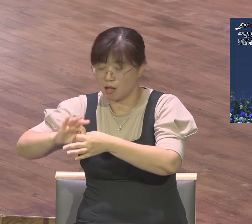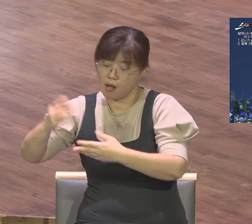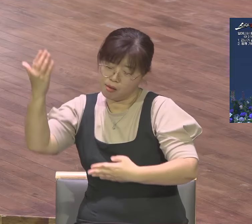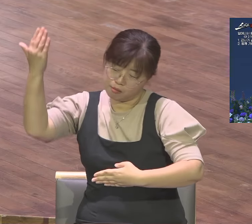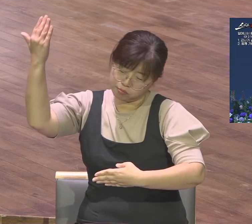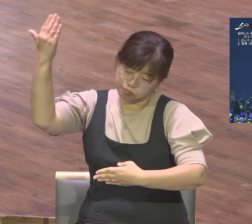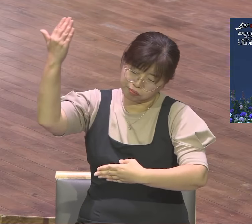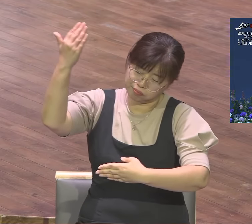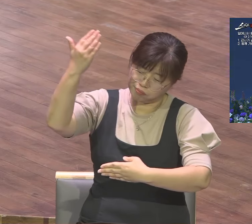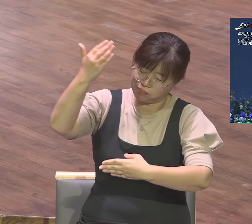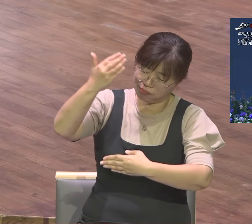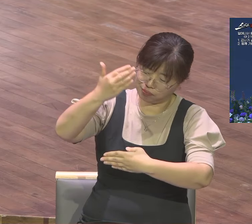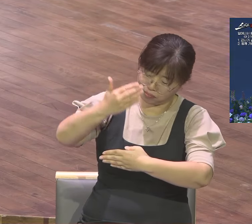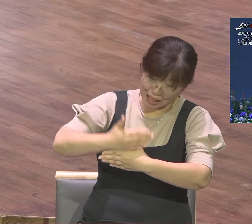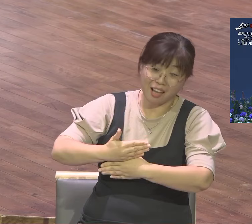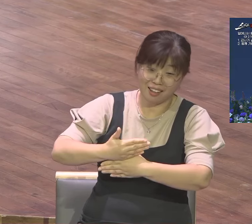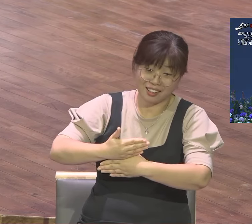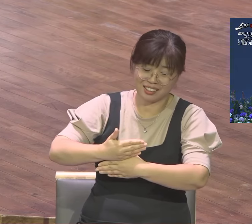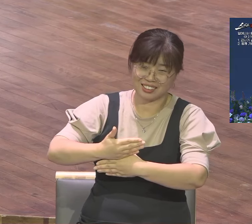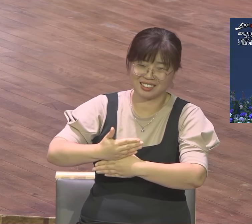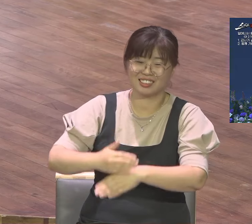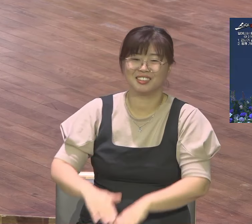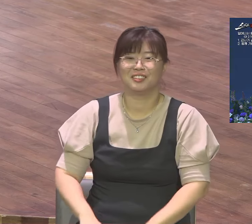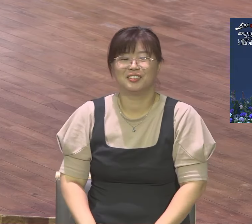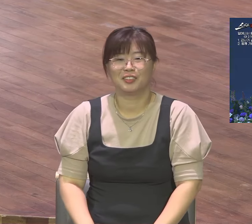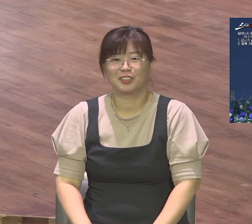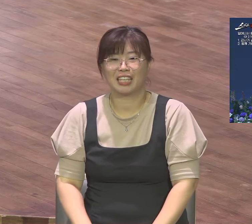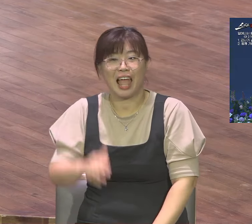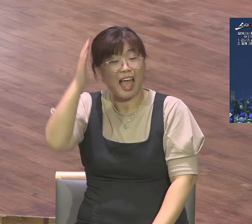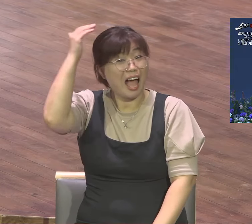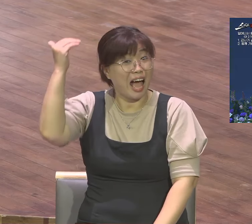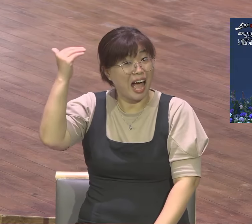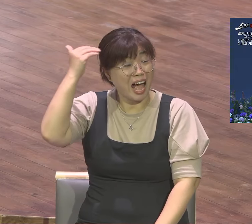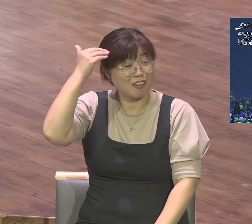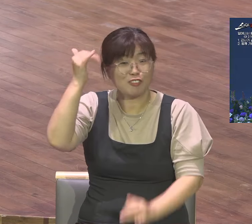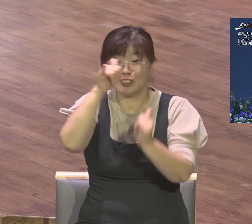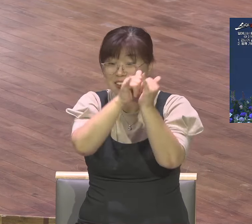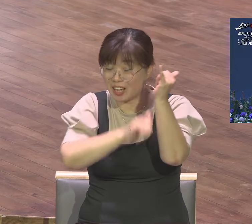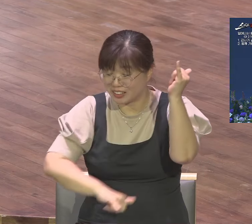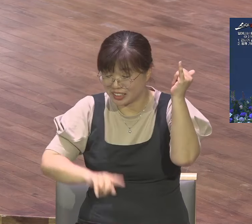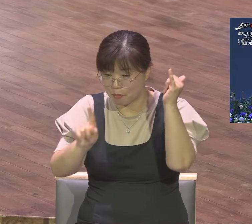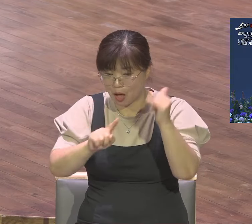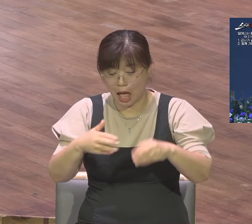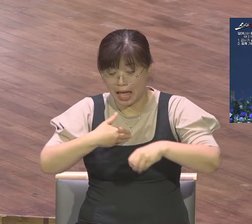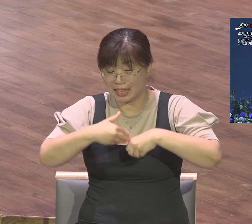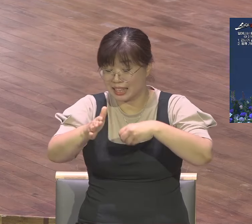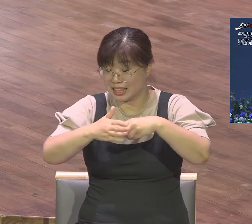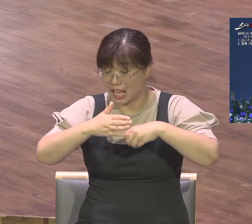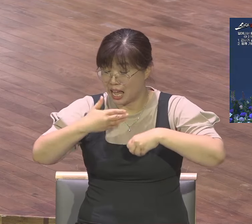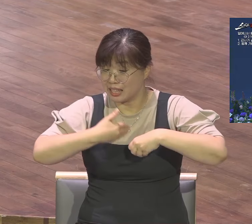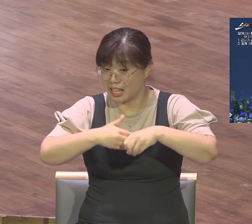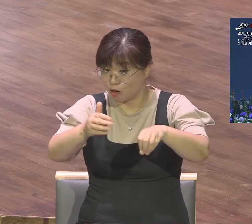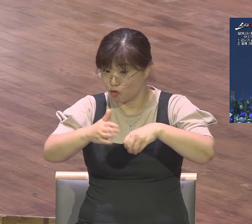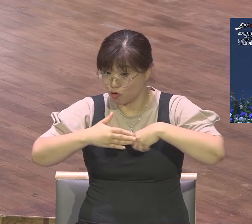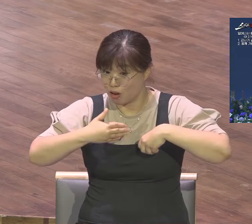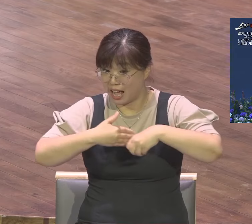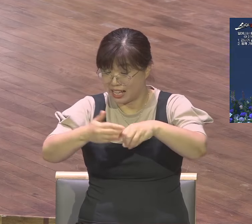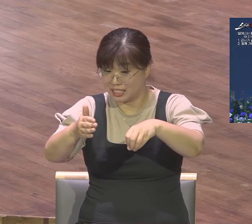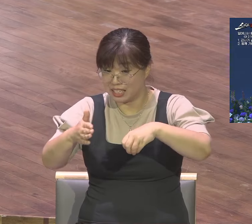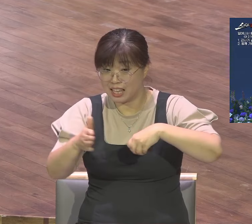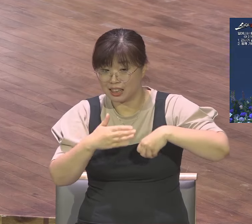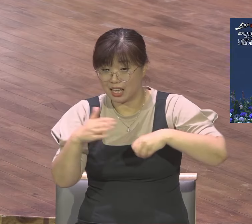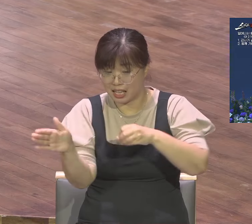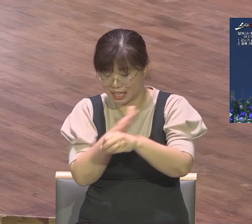우리나라 탁구가 올림픽 동메달을 두 개 따세요. 탁구 올림픽에도